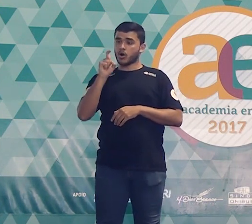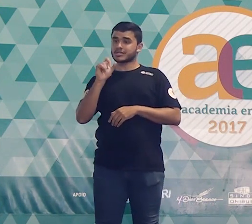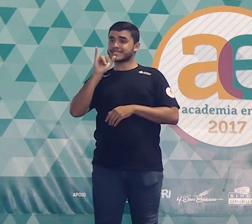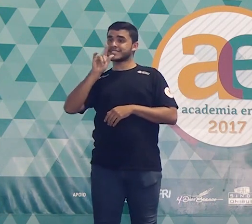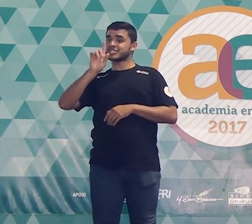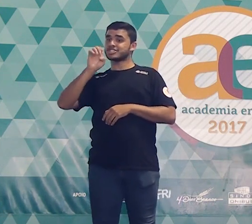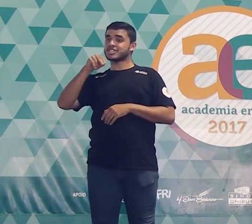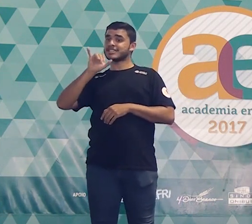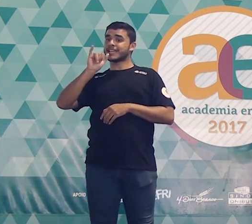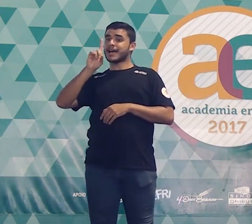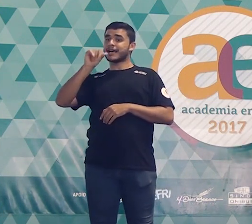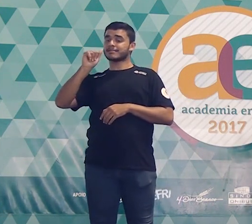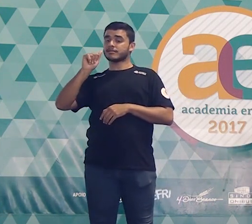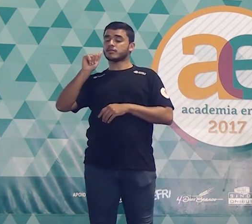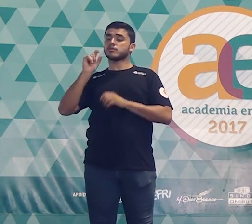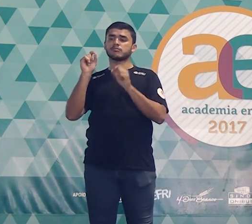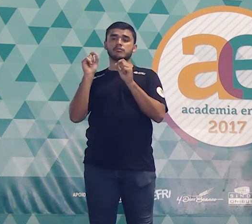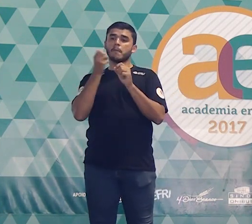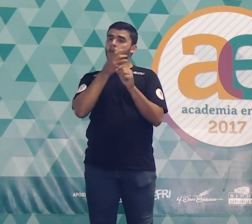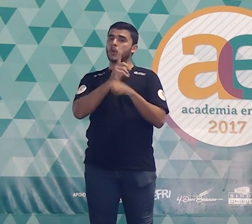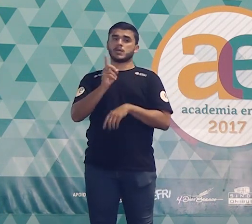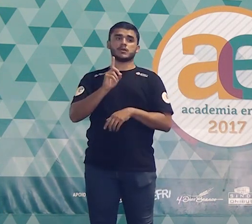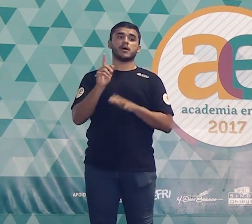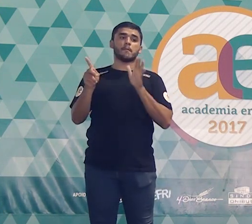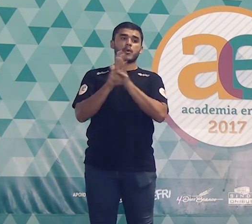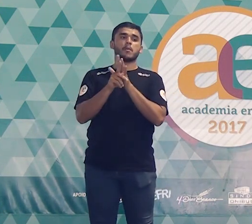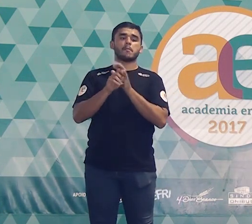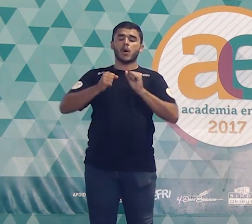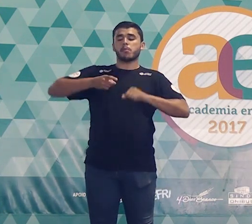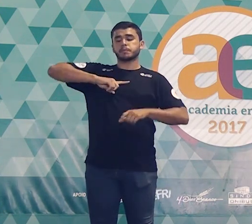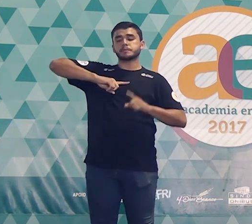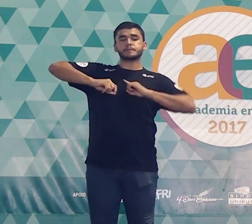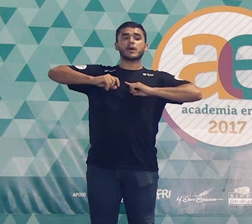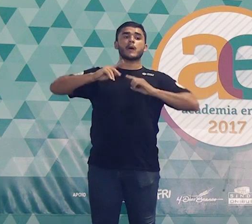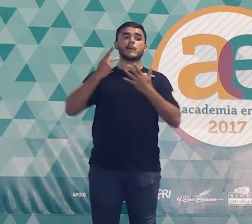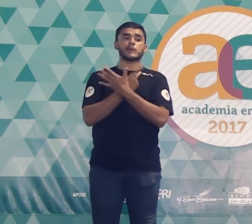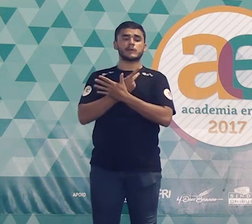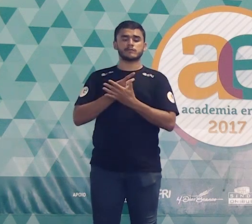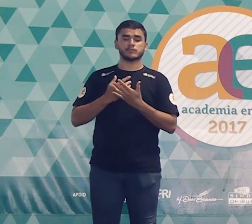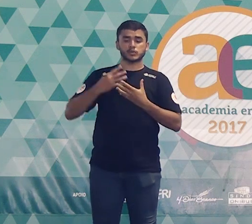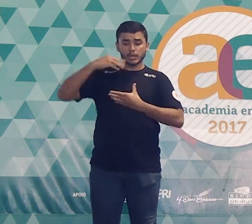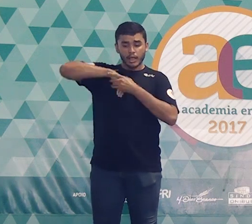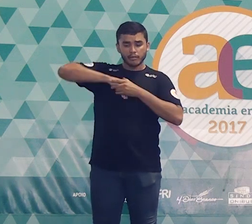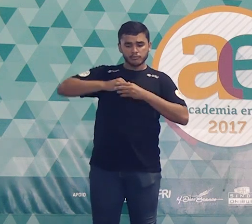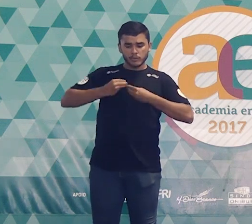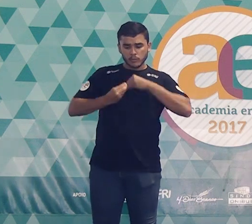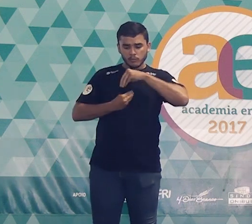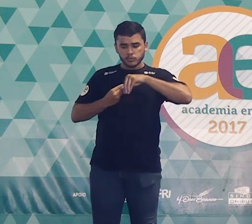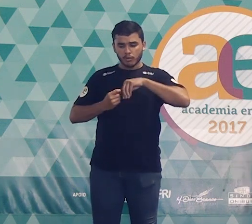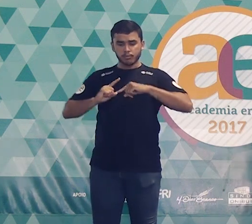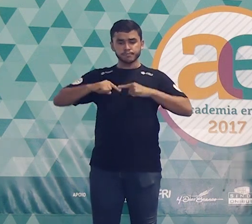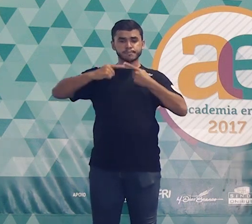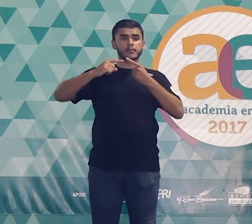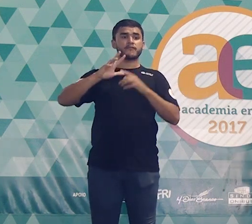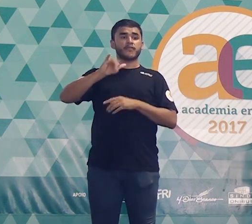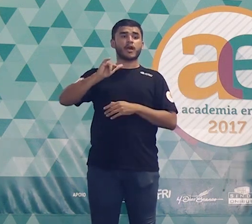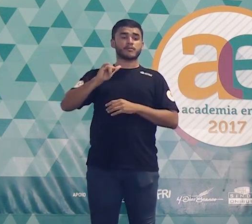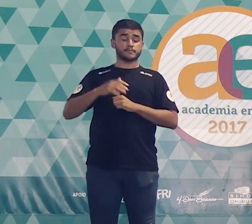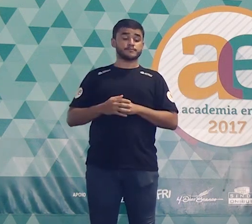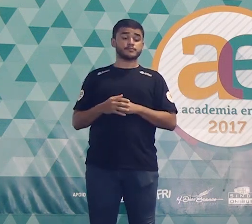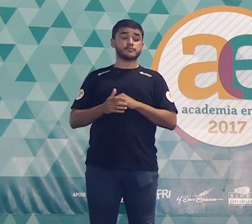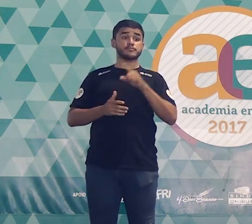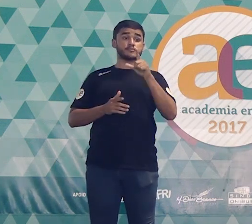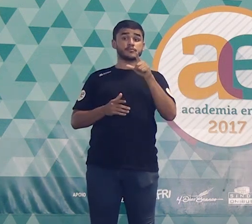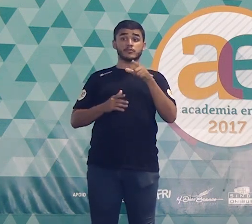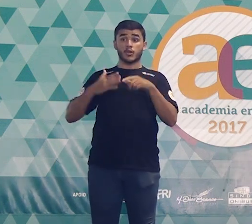a água oxigenada produz também oxidações anômalas, formando radicais livres. Então, quando se forma água oxigenada no